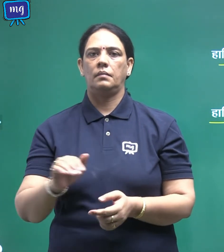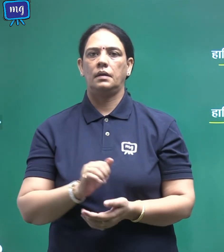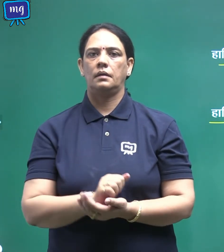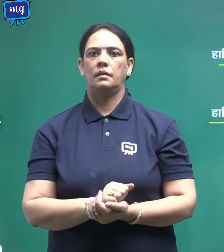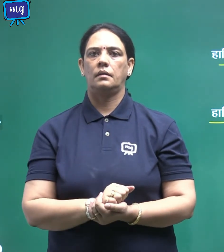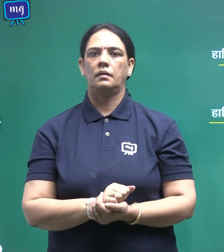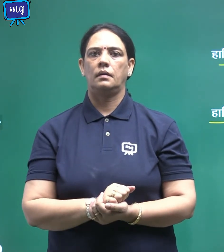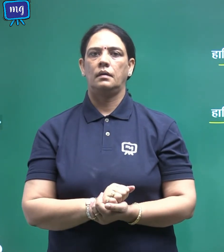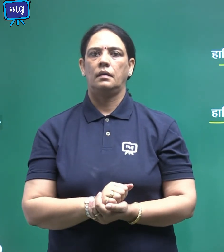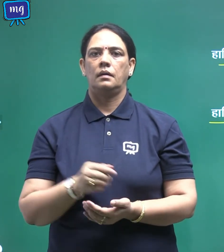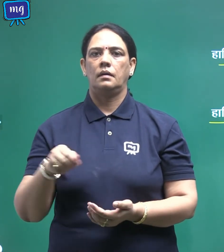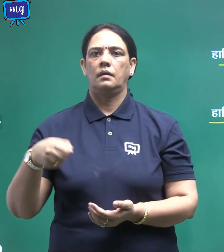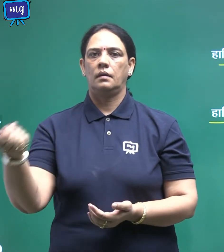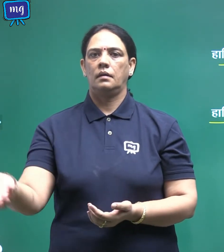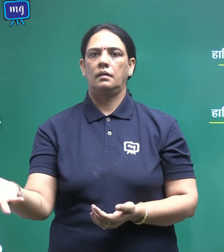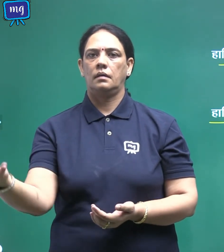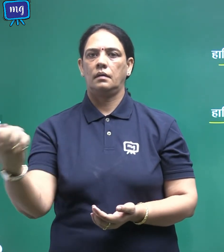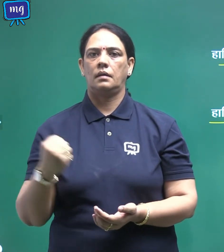क्रय मूल्य